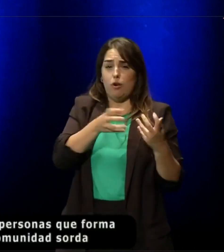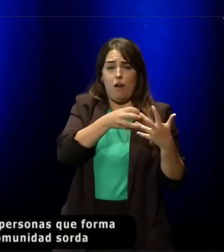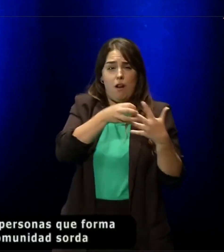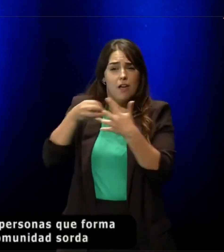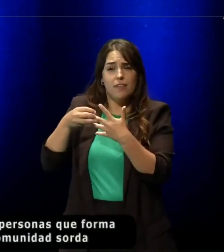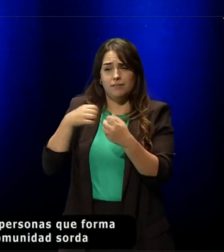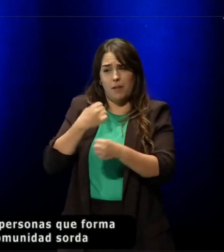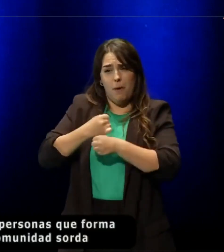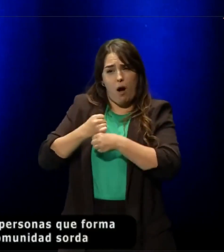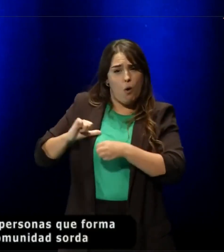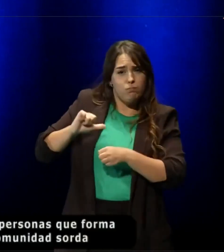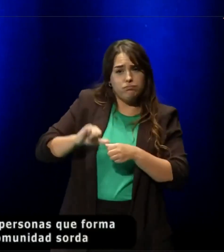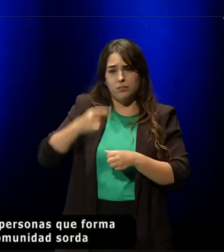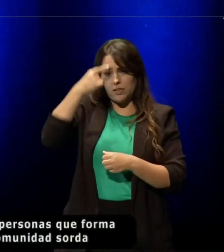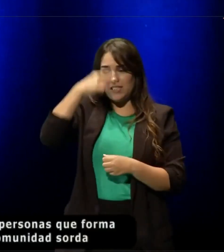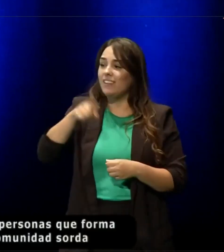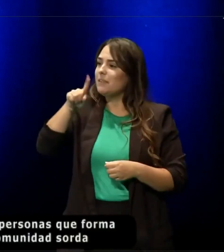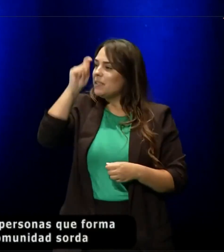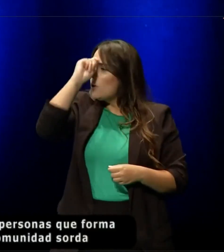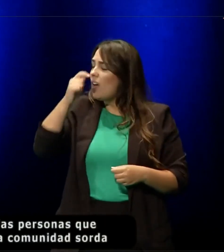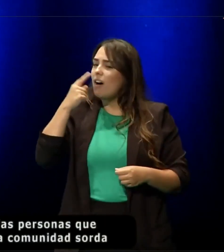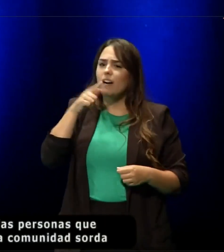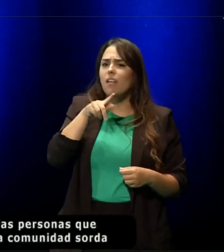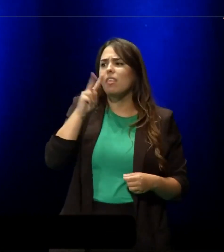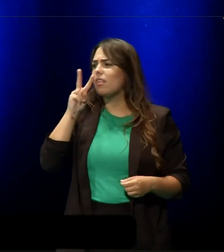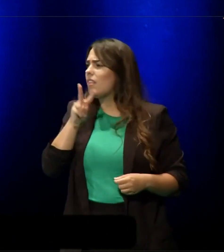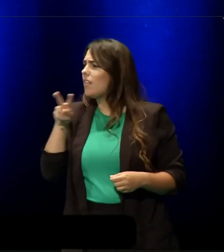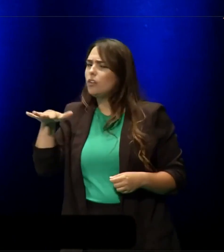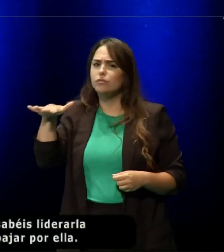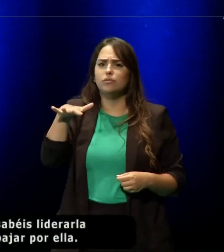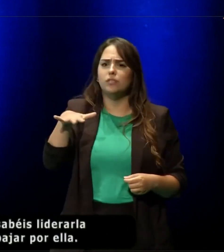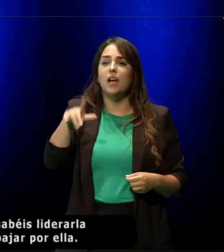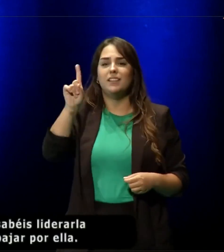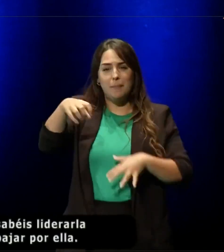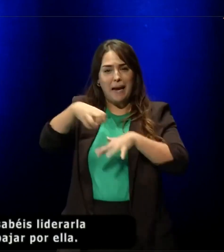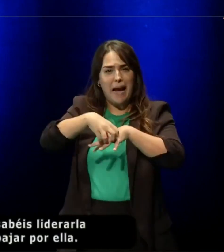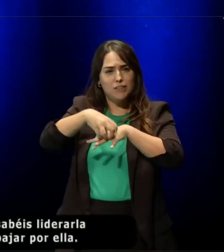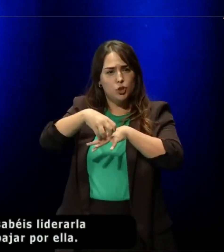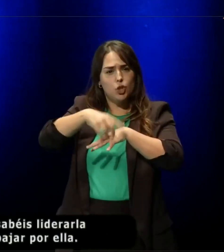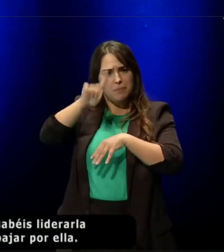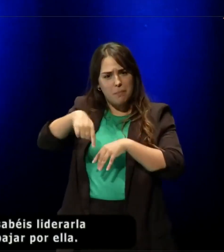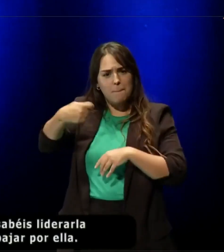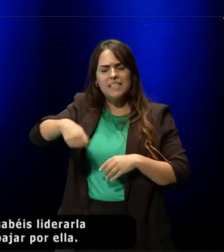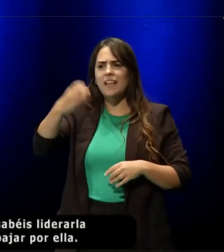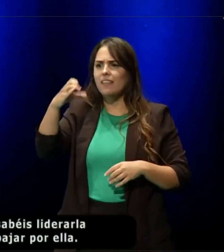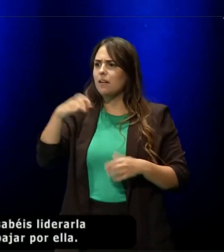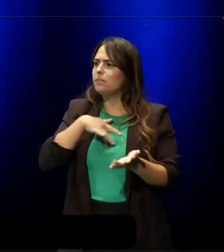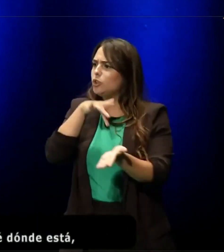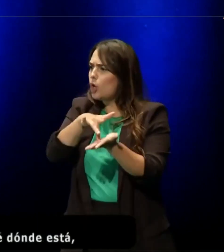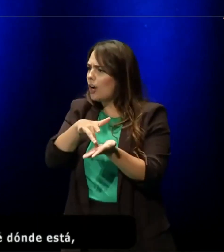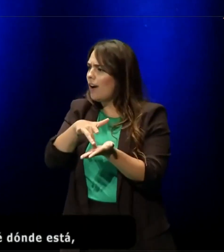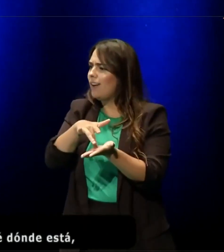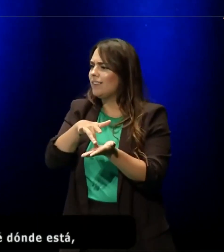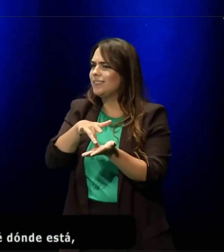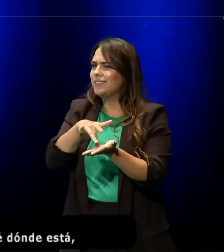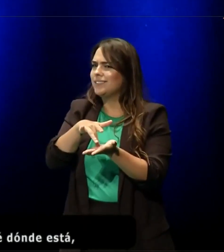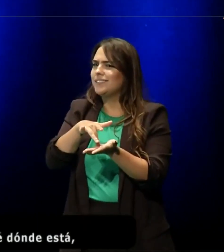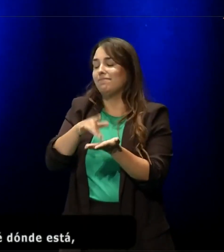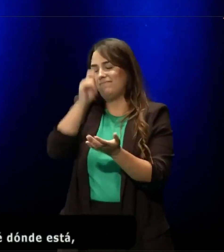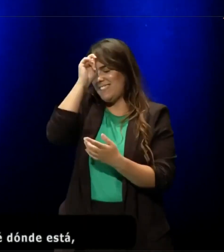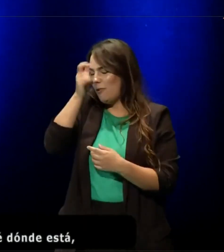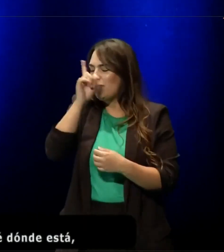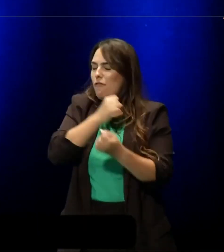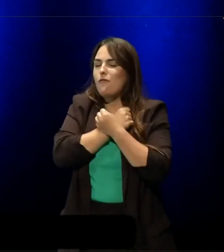ella. Y un saludo no sé dónde está, que no lo veo desde aquí, pero sé que está Luis Cayo por aquí, el presidente del CERMI, nuestro presidente. Pues